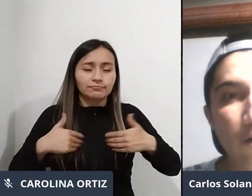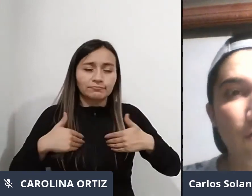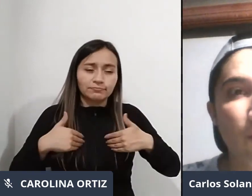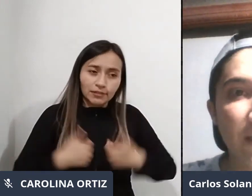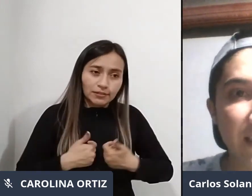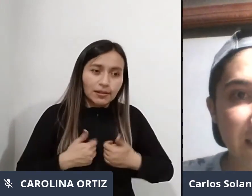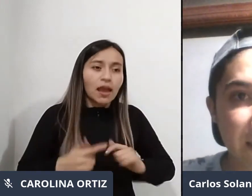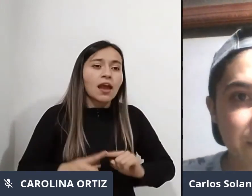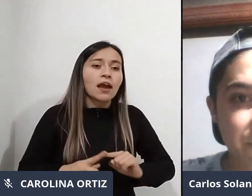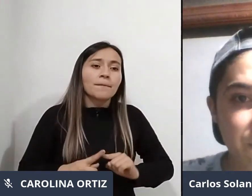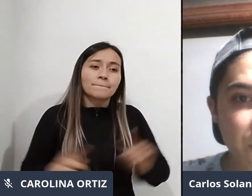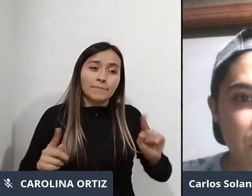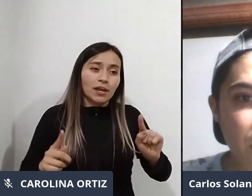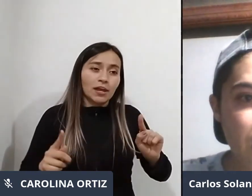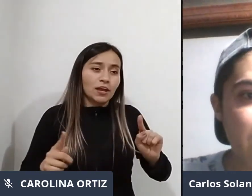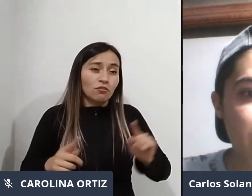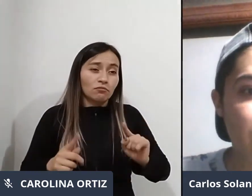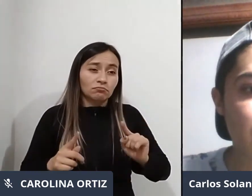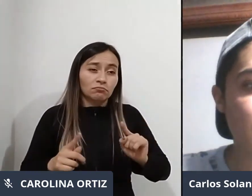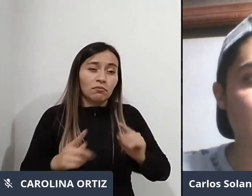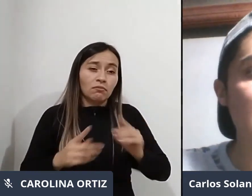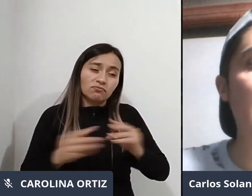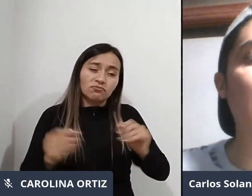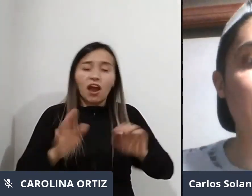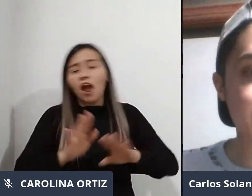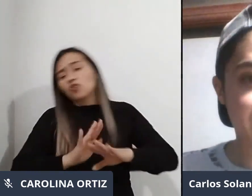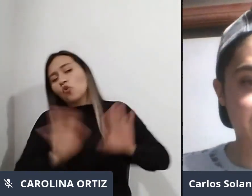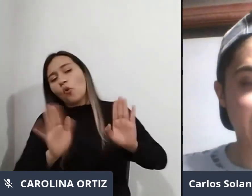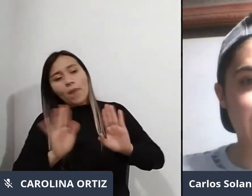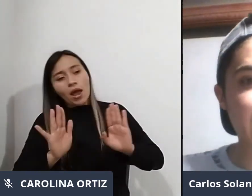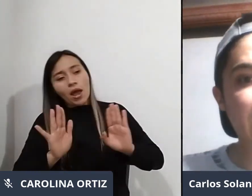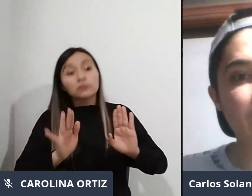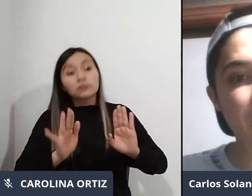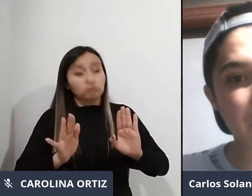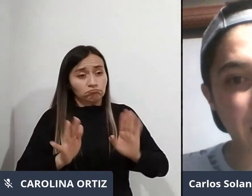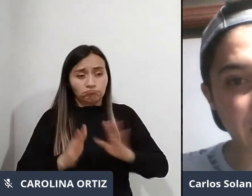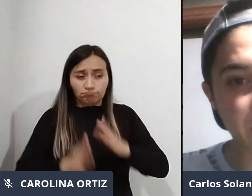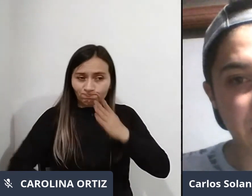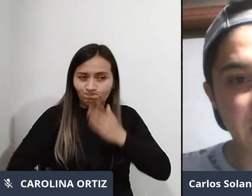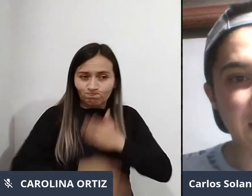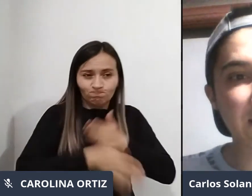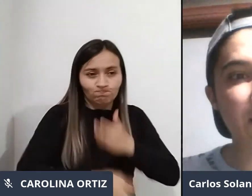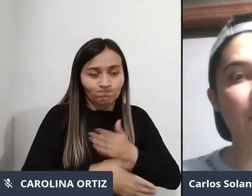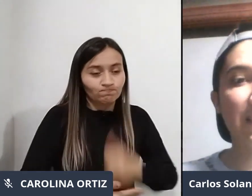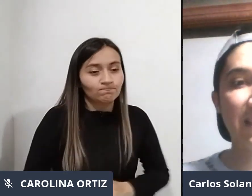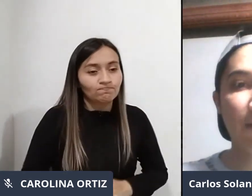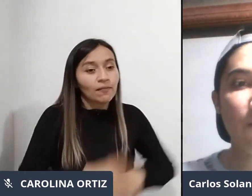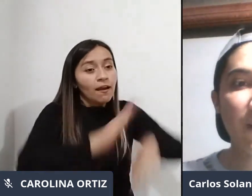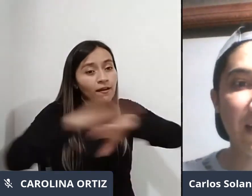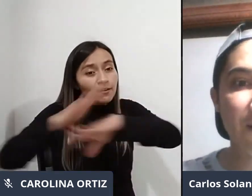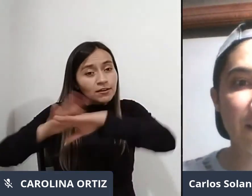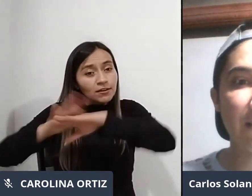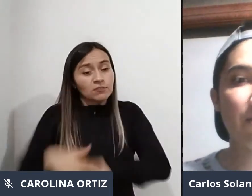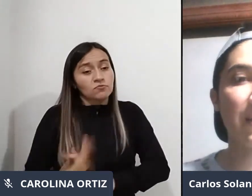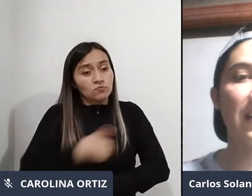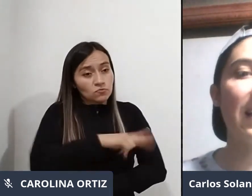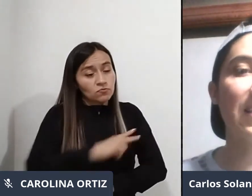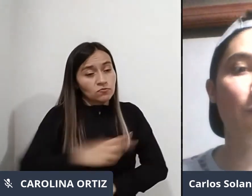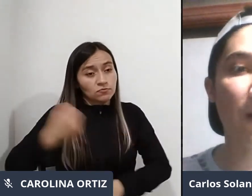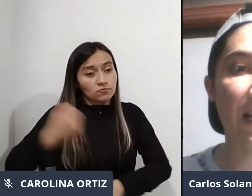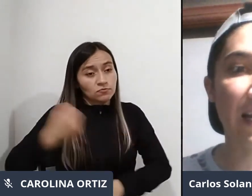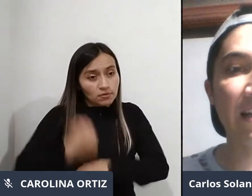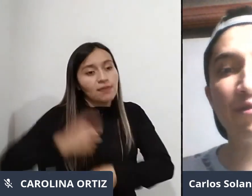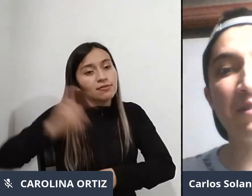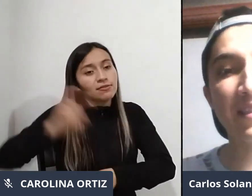pero no desiste. Nuestra labor tiene que continuar. Desde nuestro hacer comunitario, desde nuestro hacer